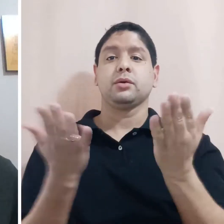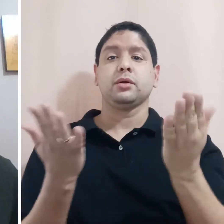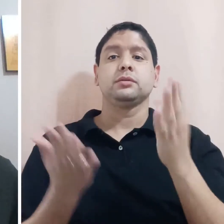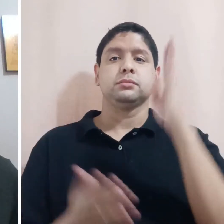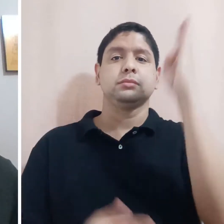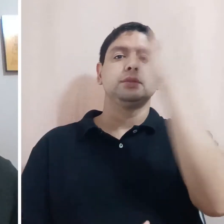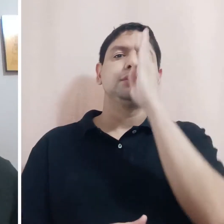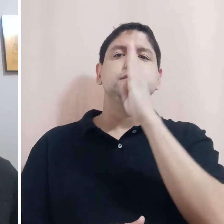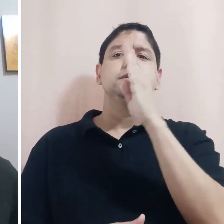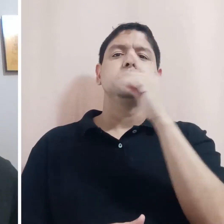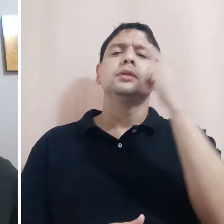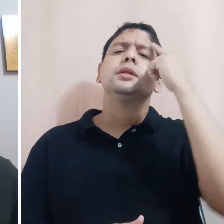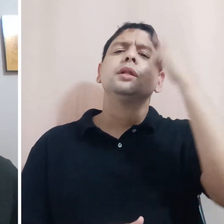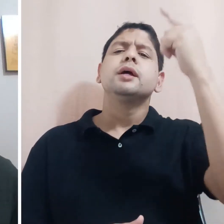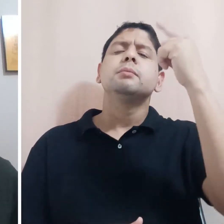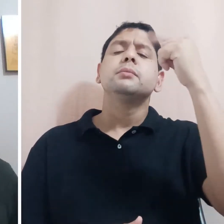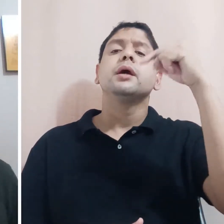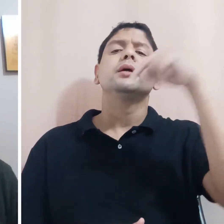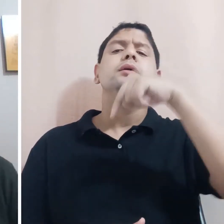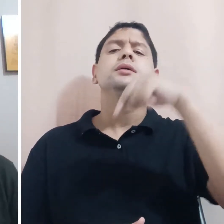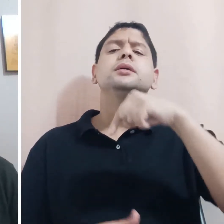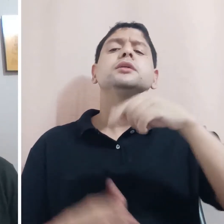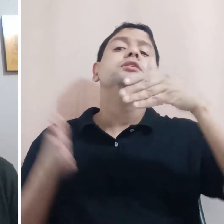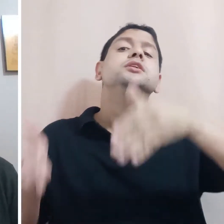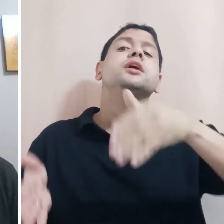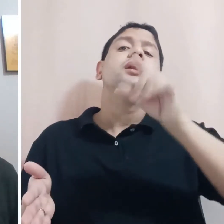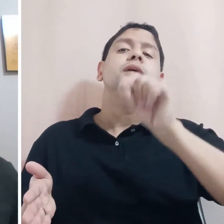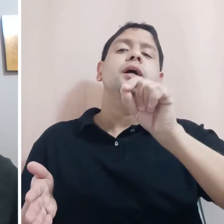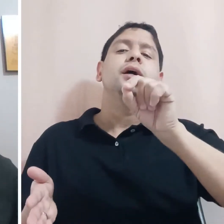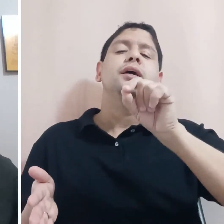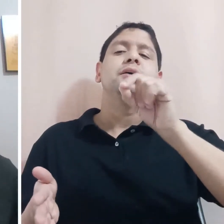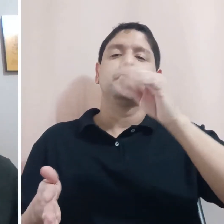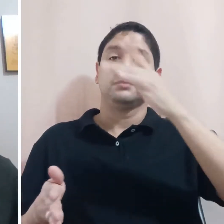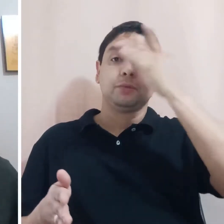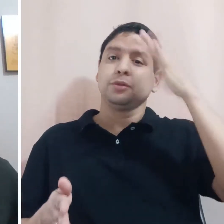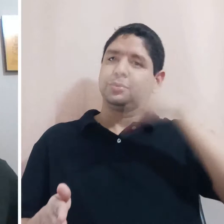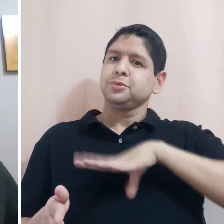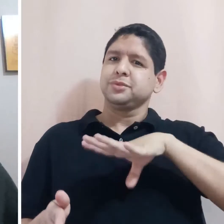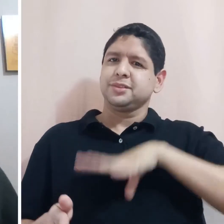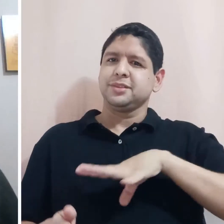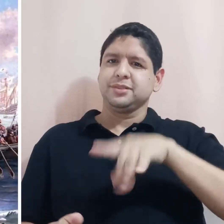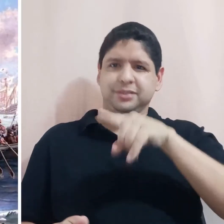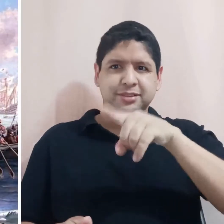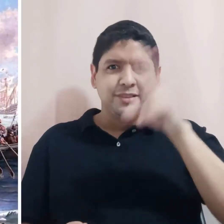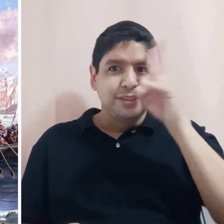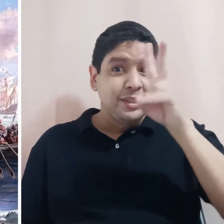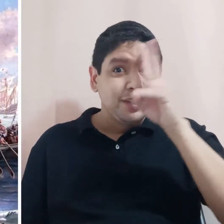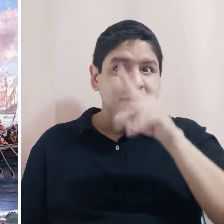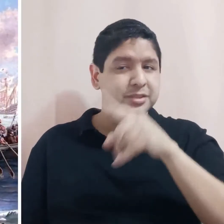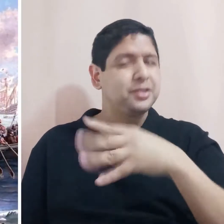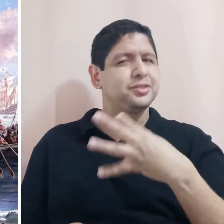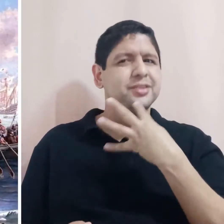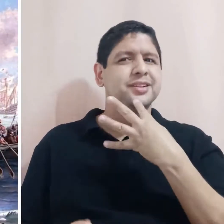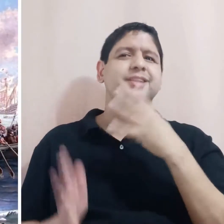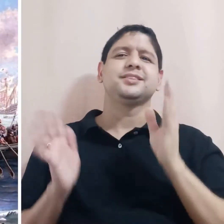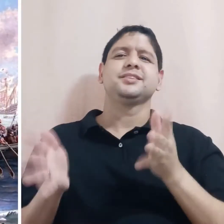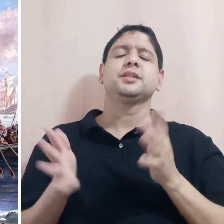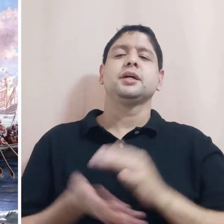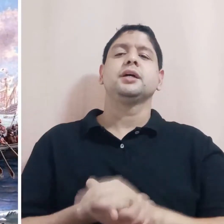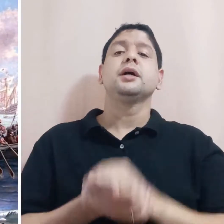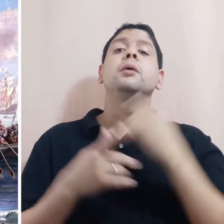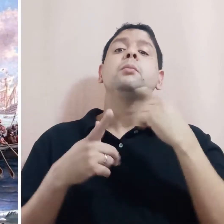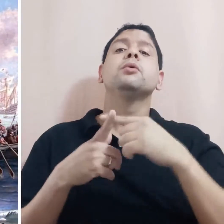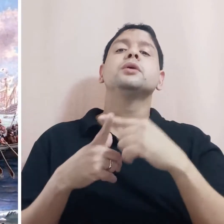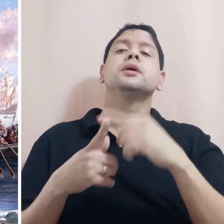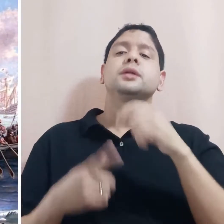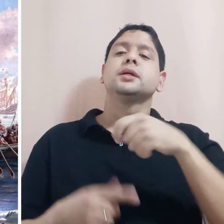do Brasil. A gente vai começar por ela, lembrando aqui da chegada dos portugueses ao Brasil. Você conhece essa